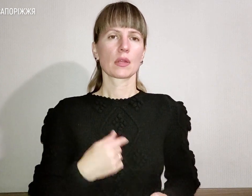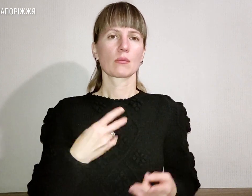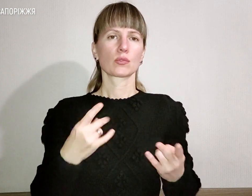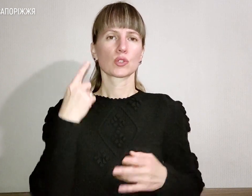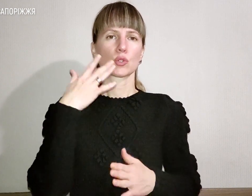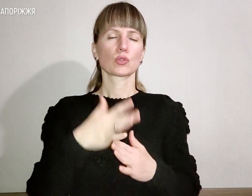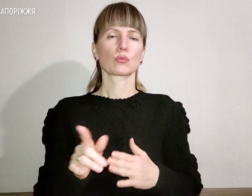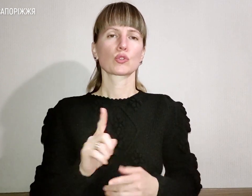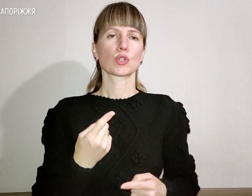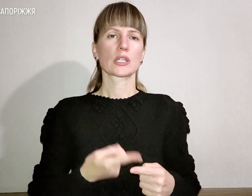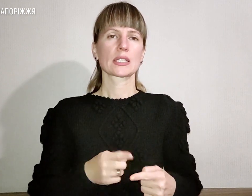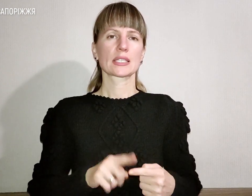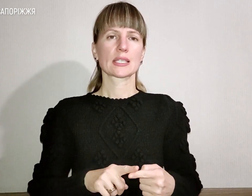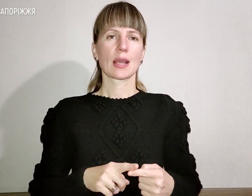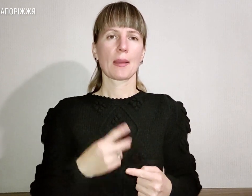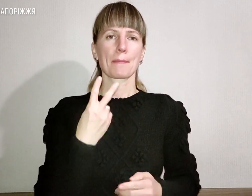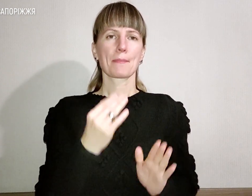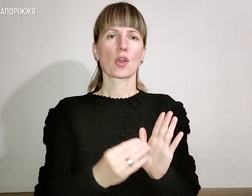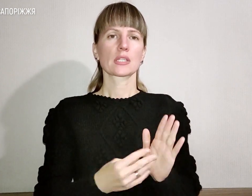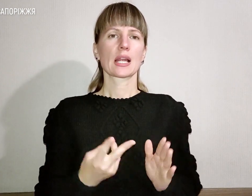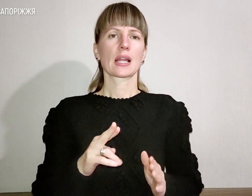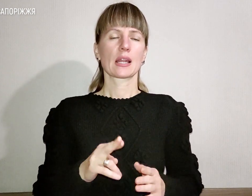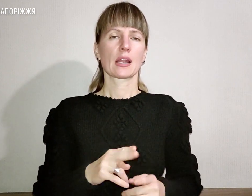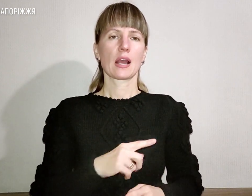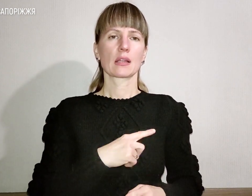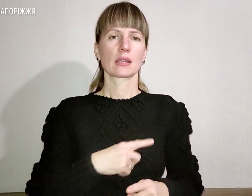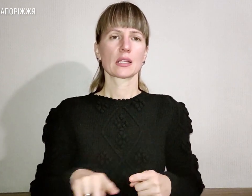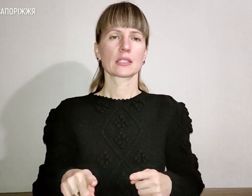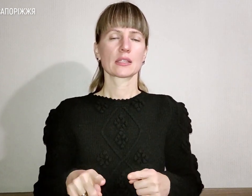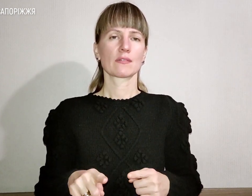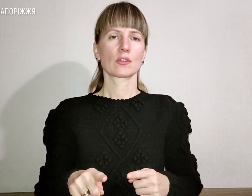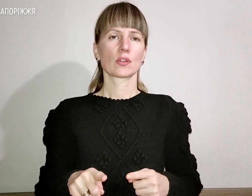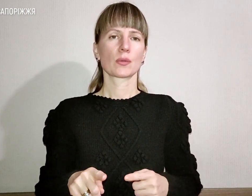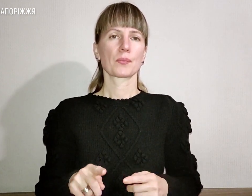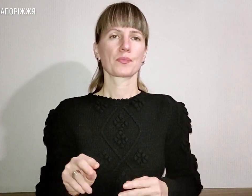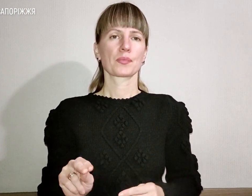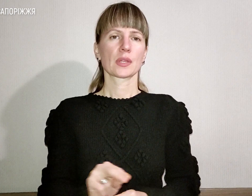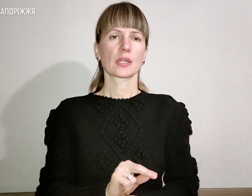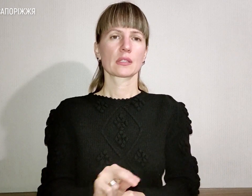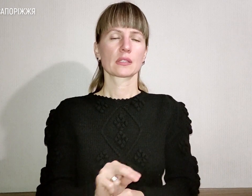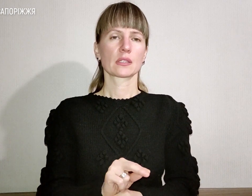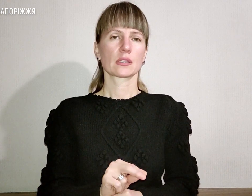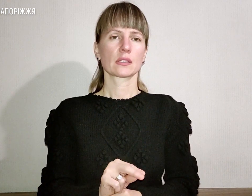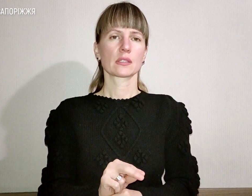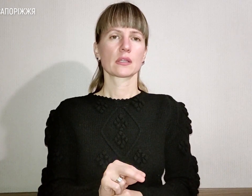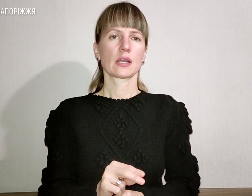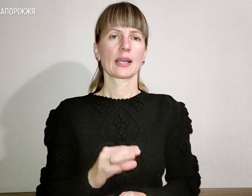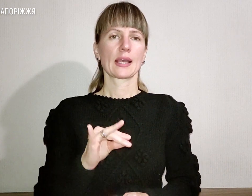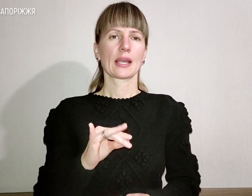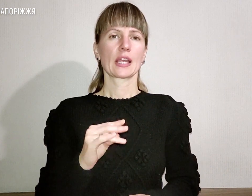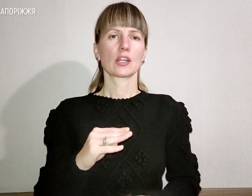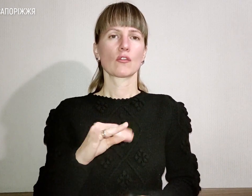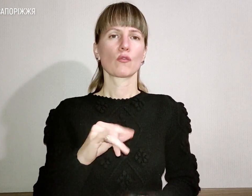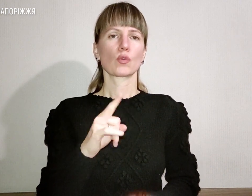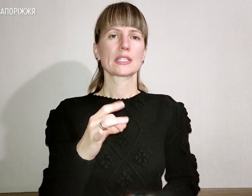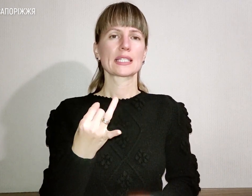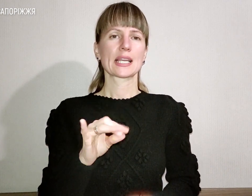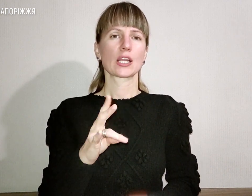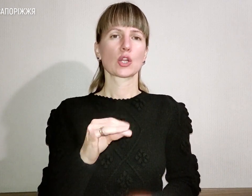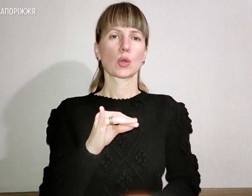це показання для інтенсивної, для проведення інфузійної терапії. То ми таких дітей